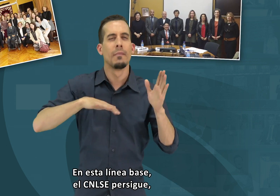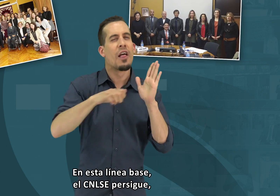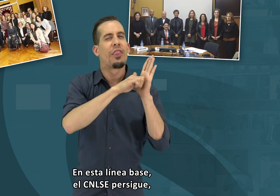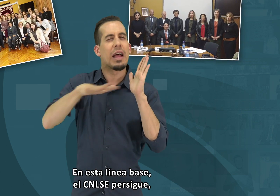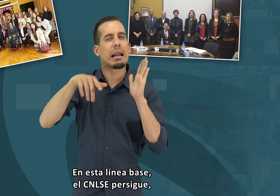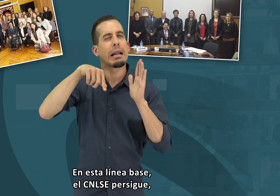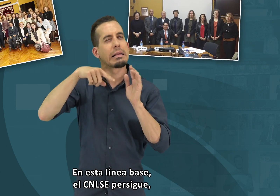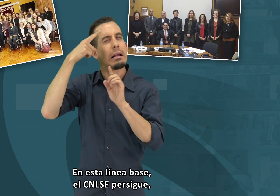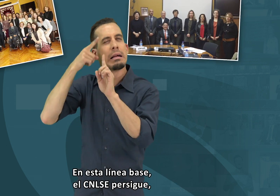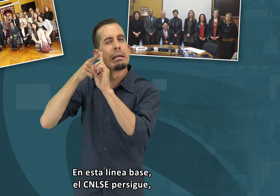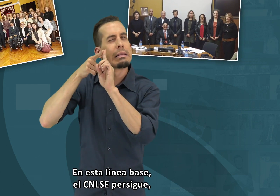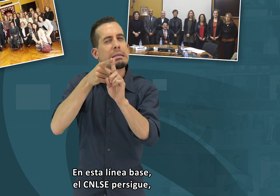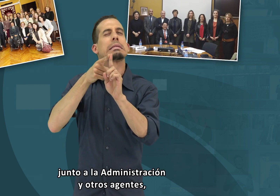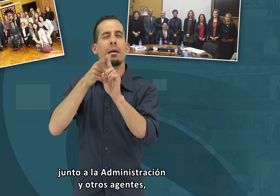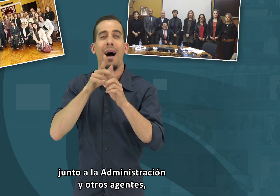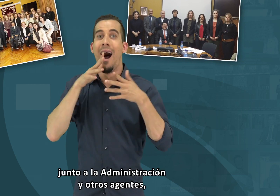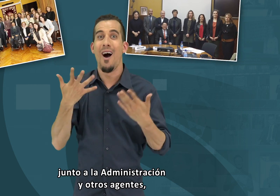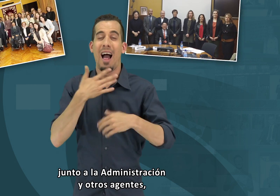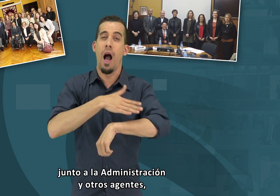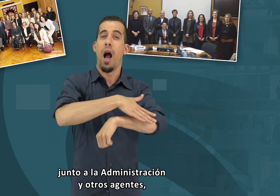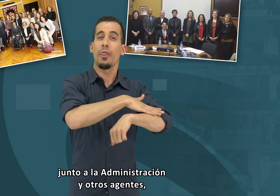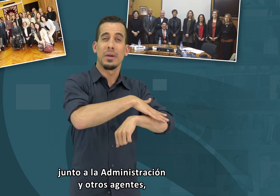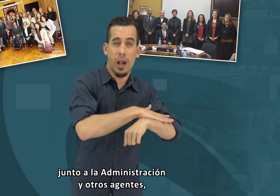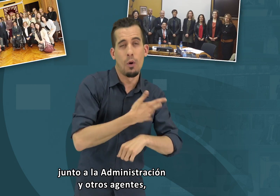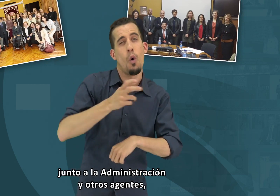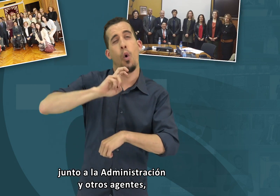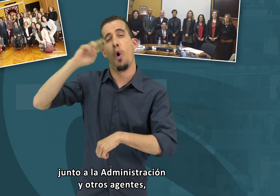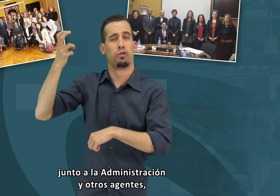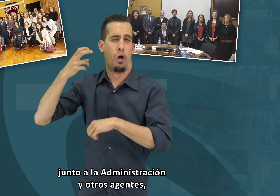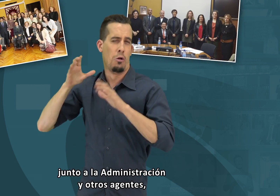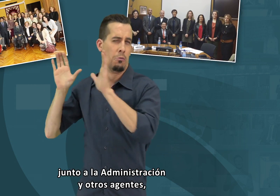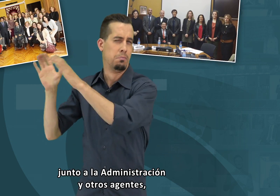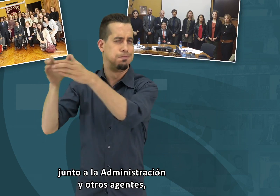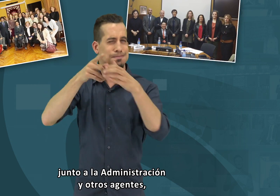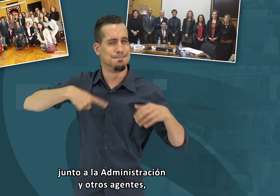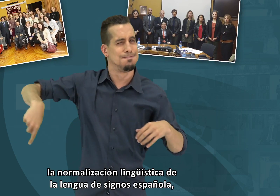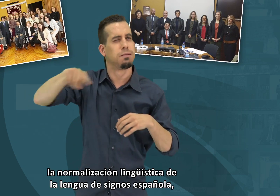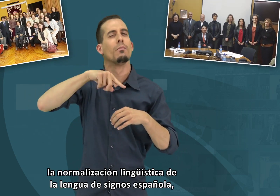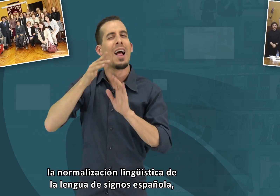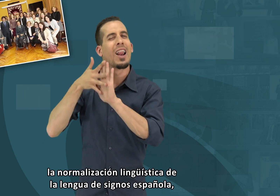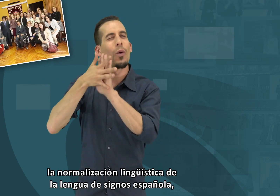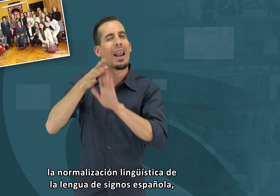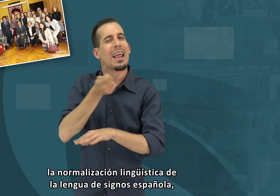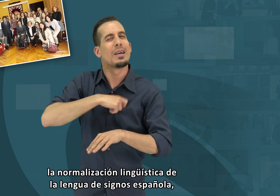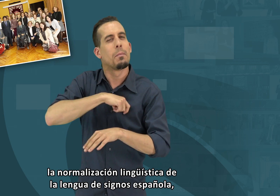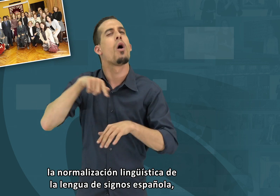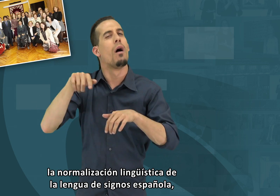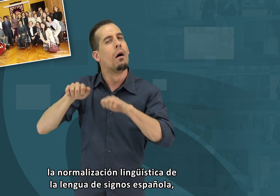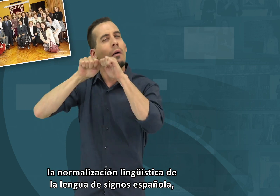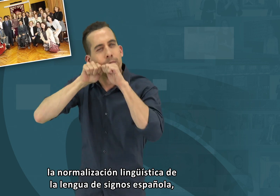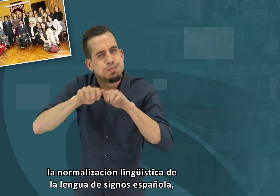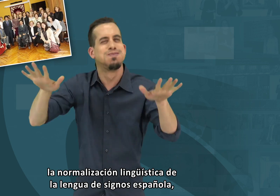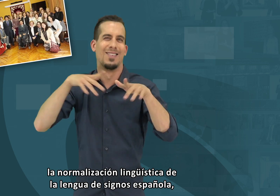En esta línea base, el CENELSE persigue, junto a la Administración y otros agentes, la